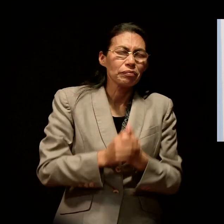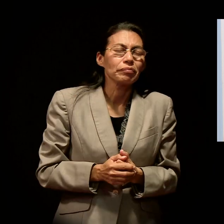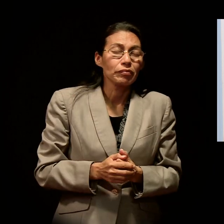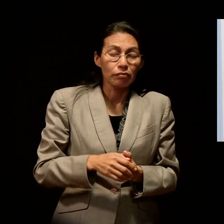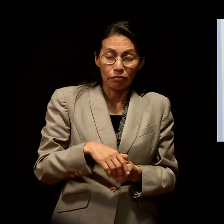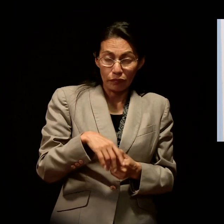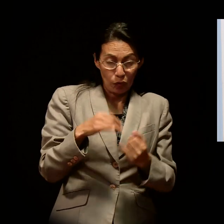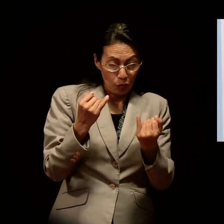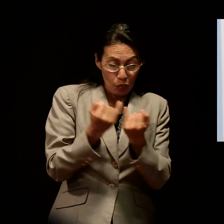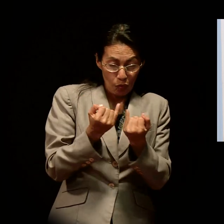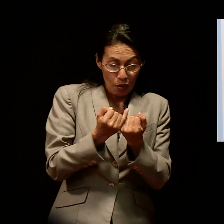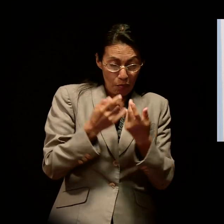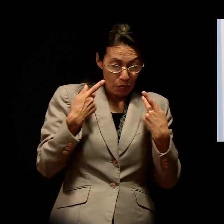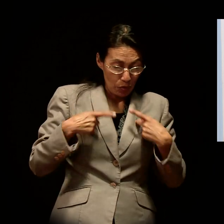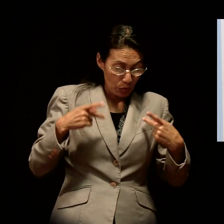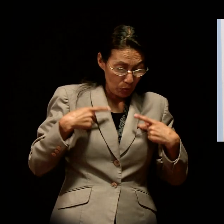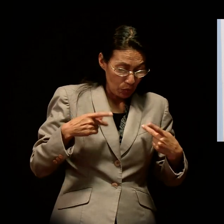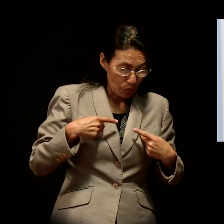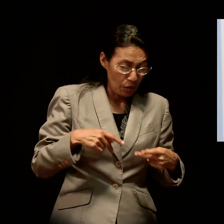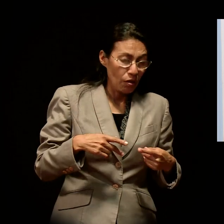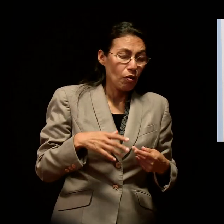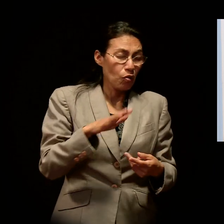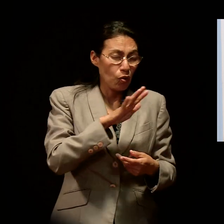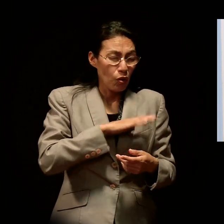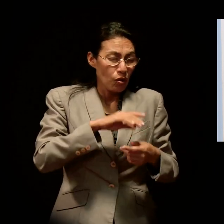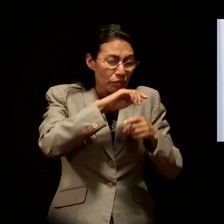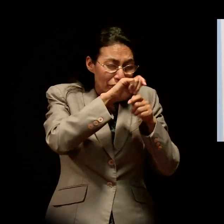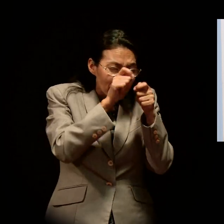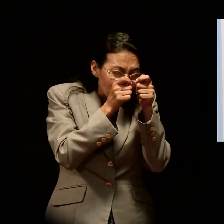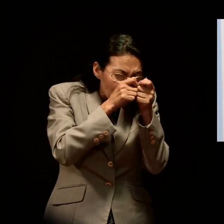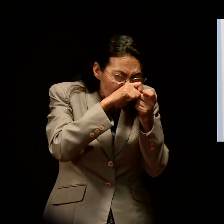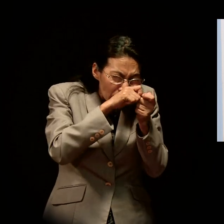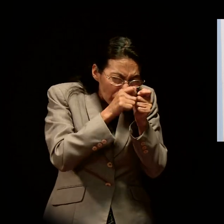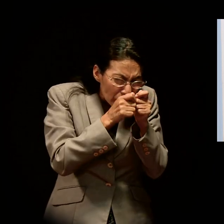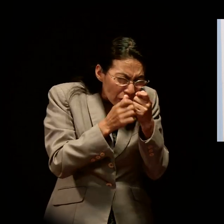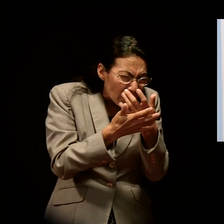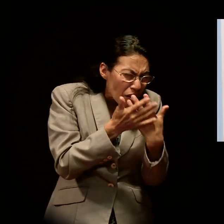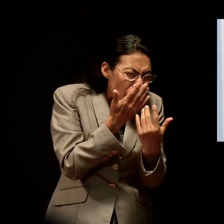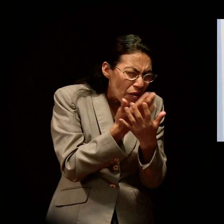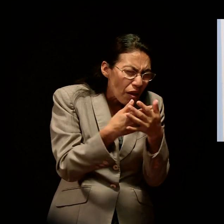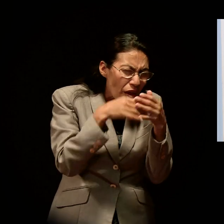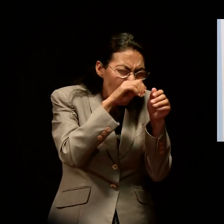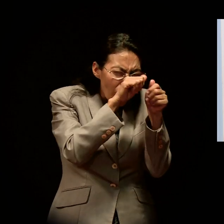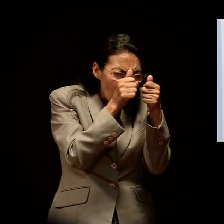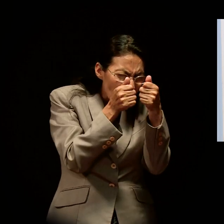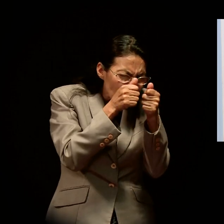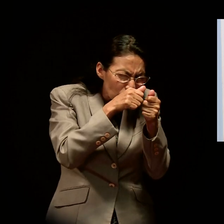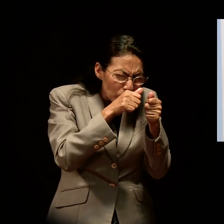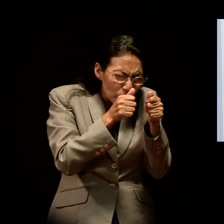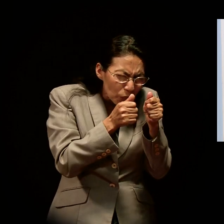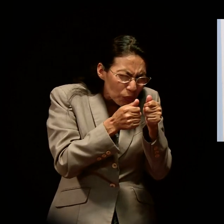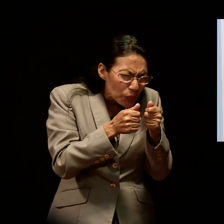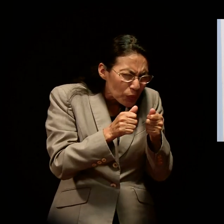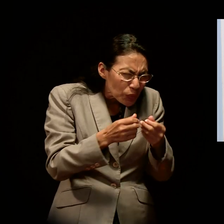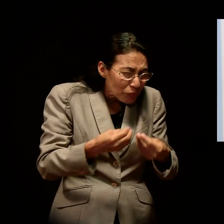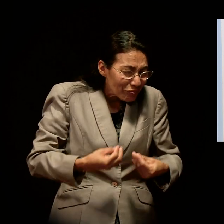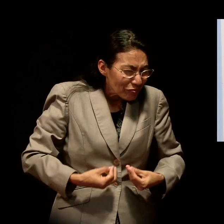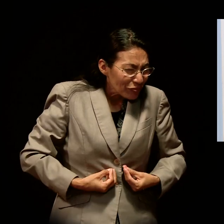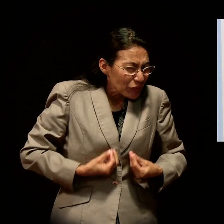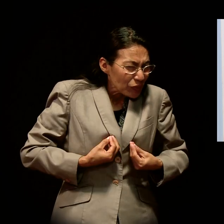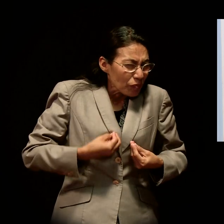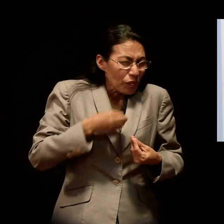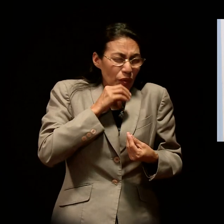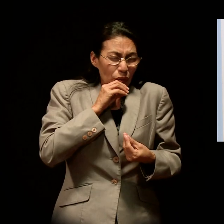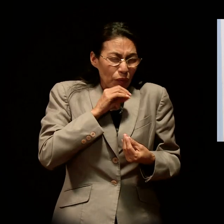señor pero también eres el creador del ser humano los diseñaste con tanto